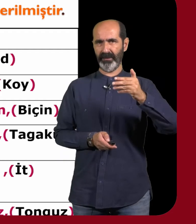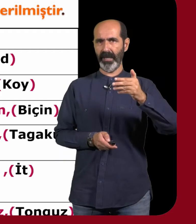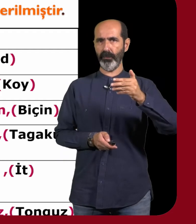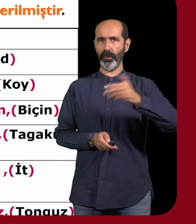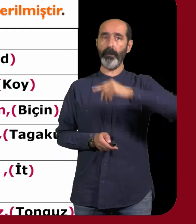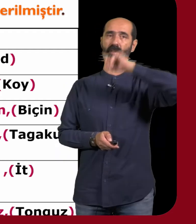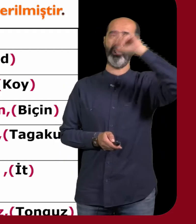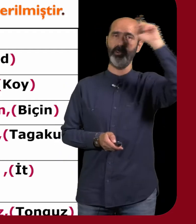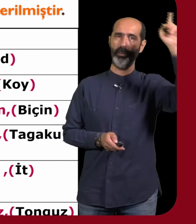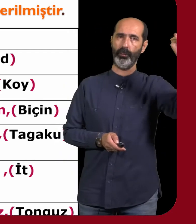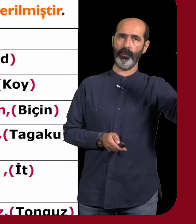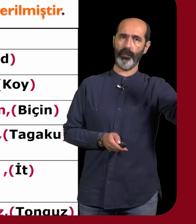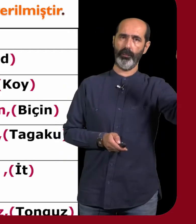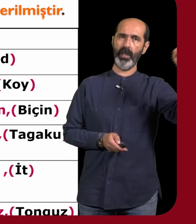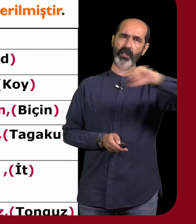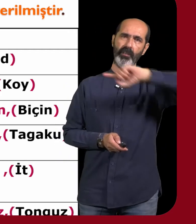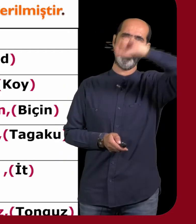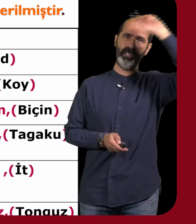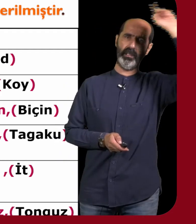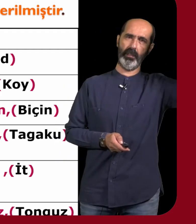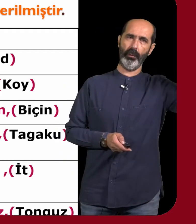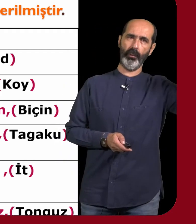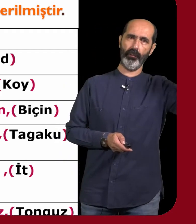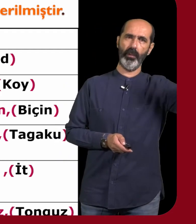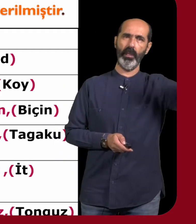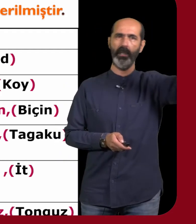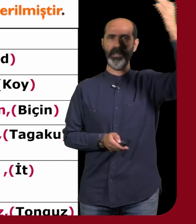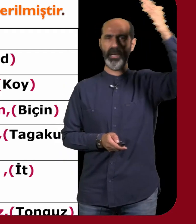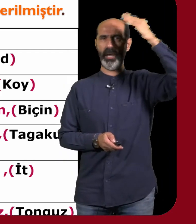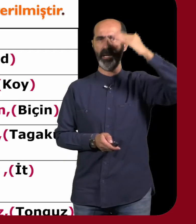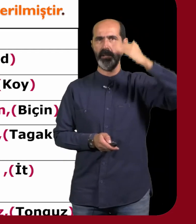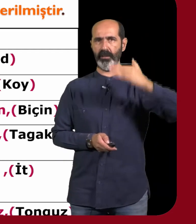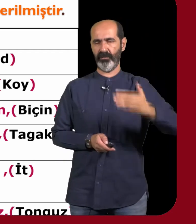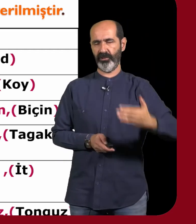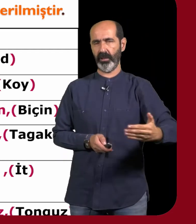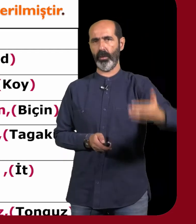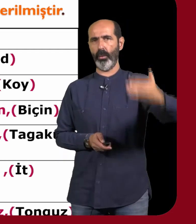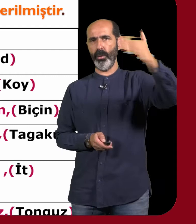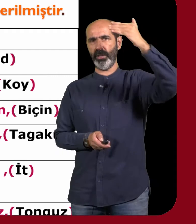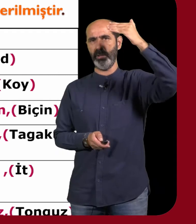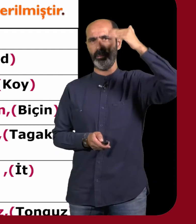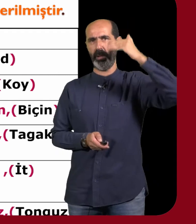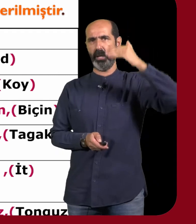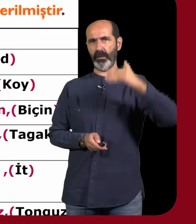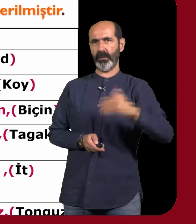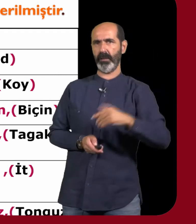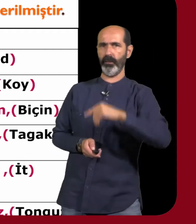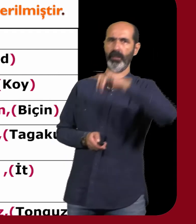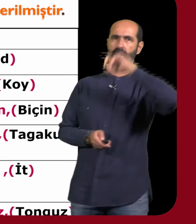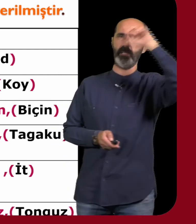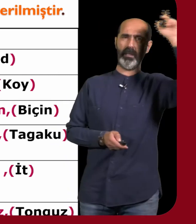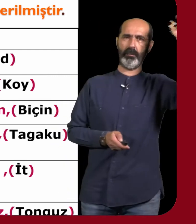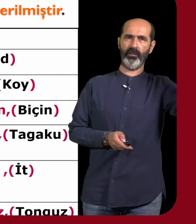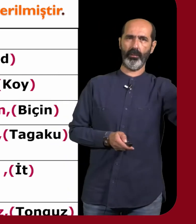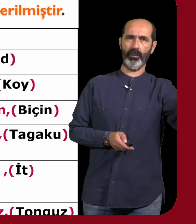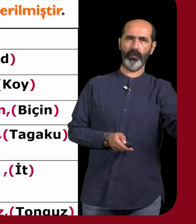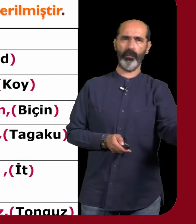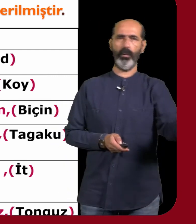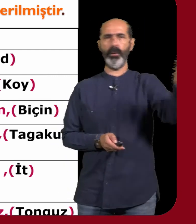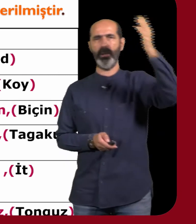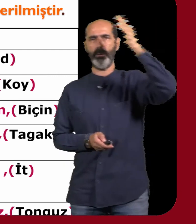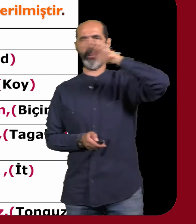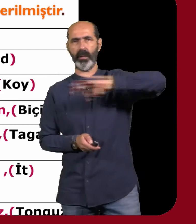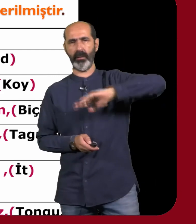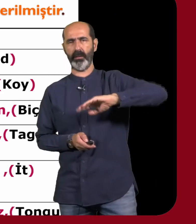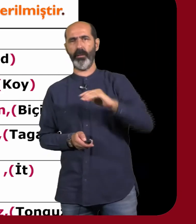bittikten sonra başa dönüyorsunuz yani sıçan yılına dönüyorsunuz yine aynı şekilde 12 tur attıktan sonra tekrar başa